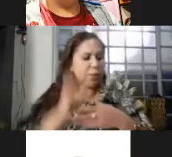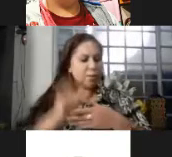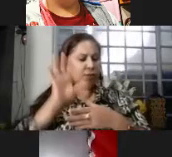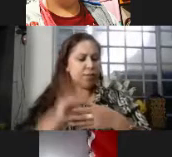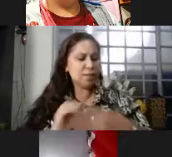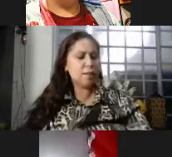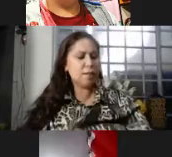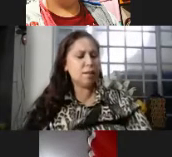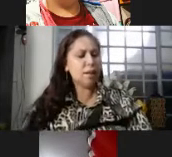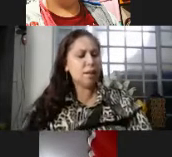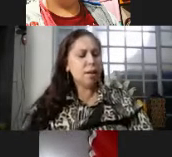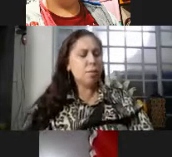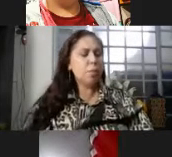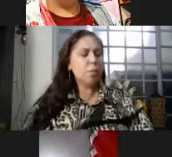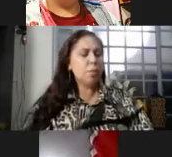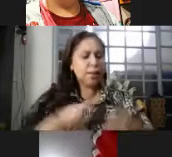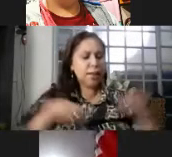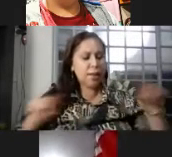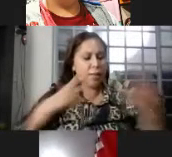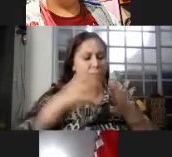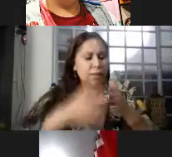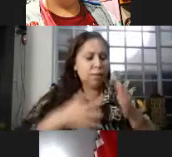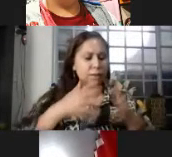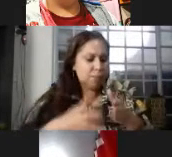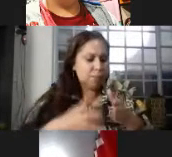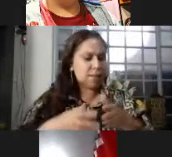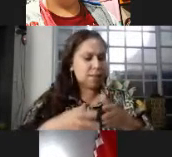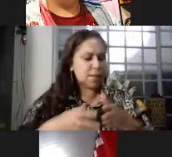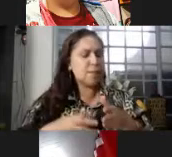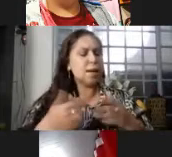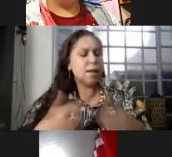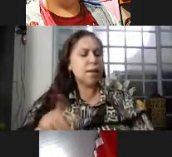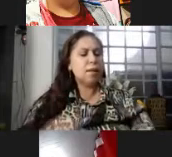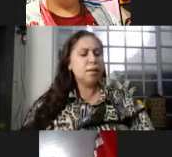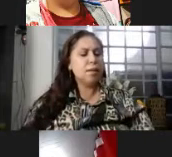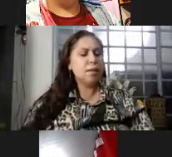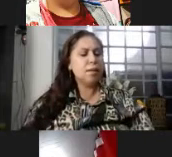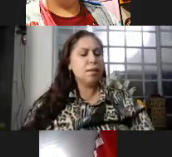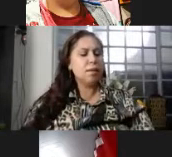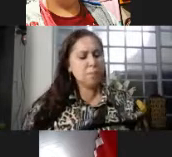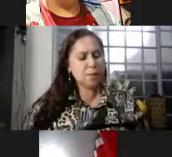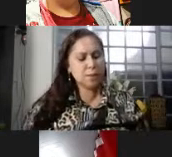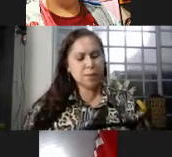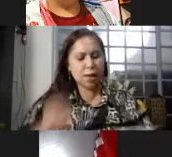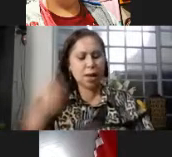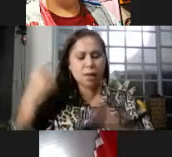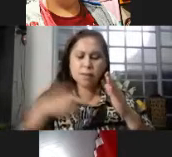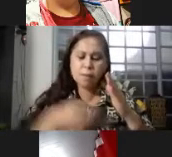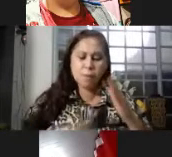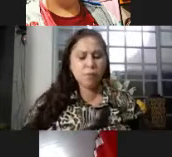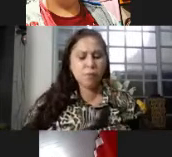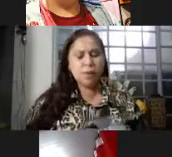podem, essa universidade ela publica muito material em livros, né, nessa área. Então, vocês podem pesquisar